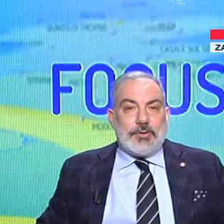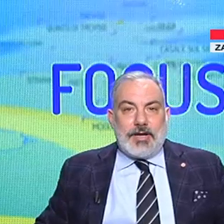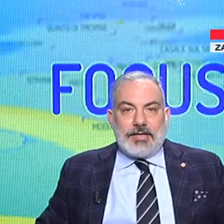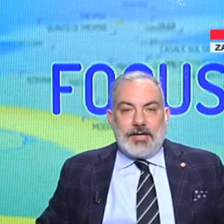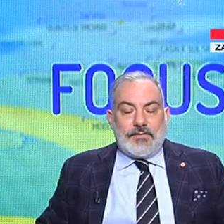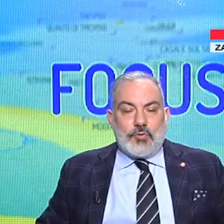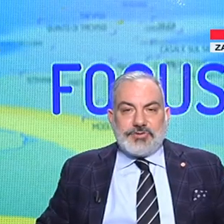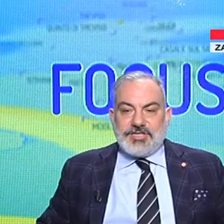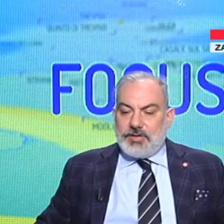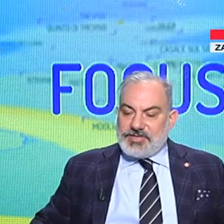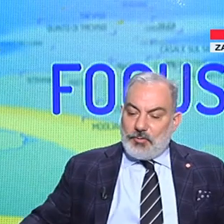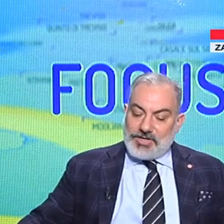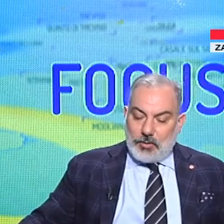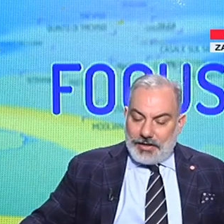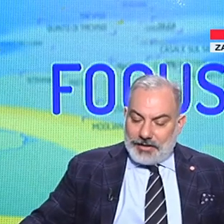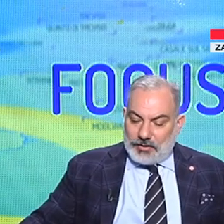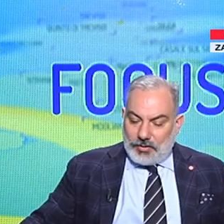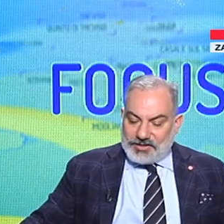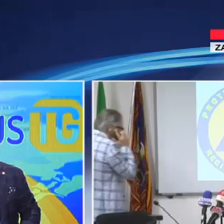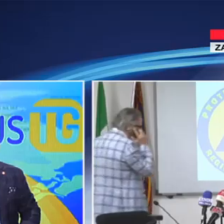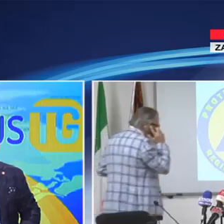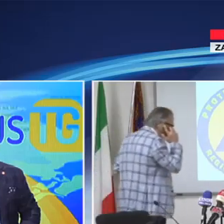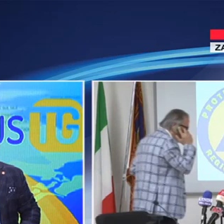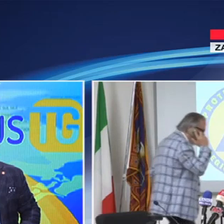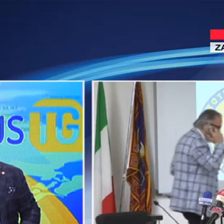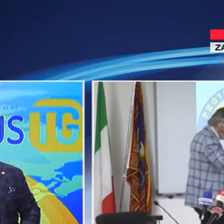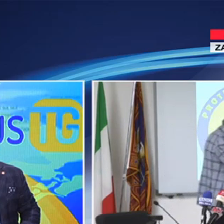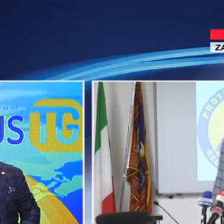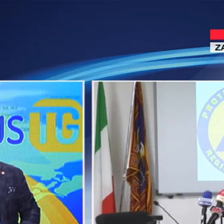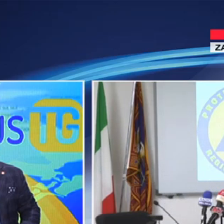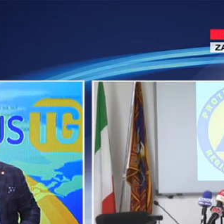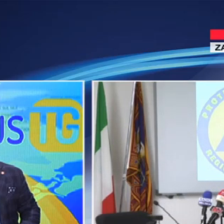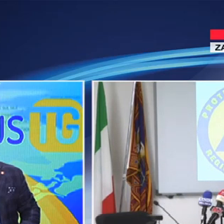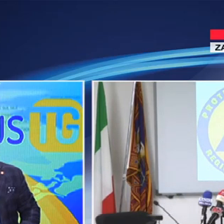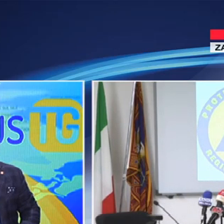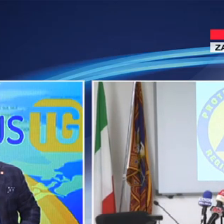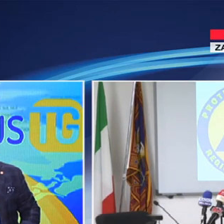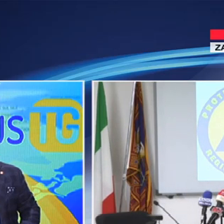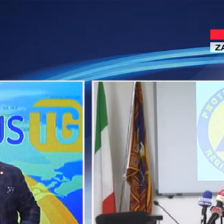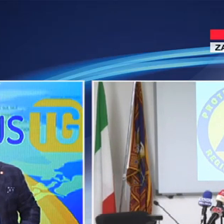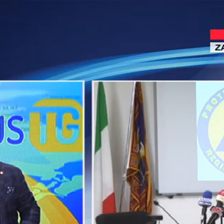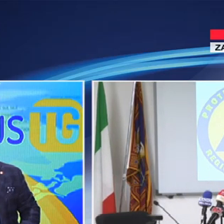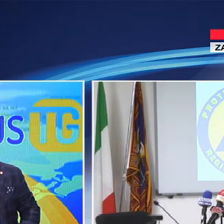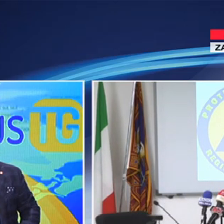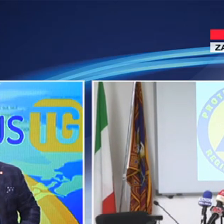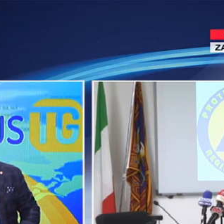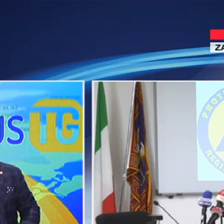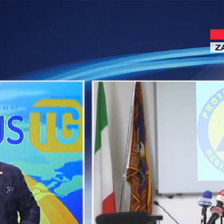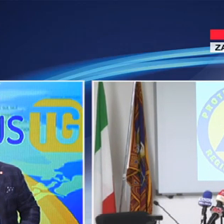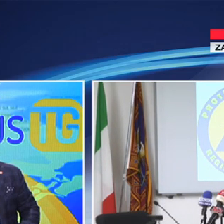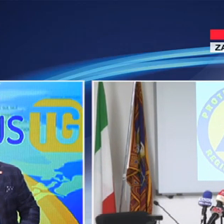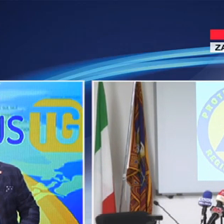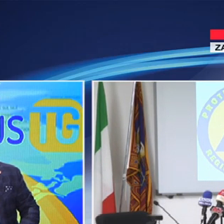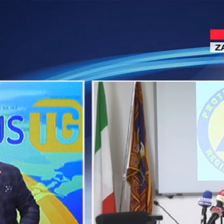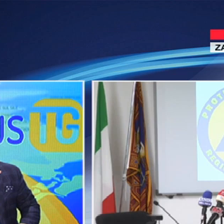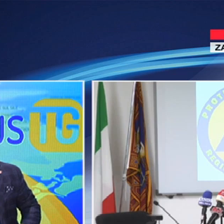Buongiorno, bentornati al Focus TG. Noi siamo già collegati con la sede della Protezione Civile di Marghera, dove inizierà fra pochi istanti la